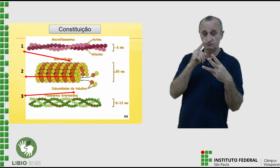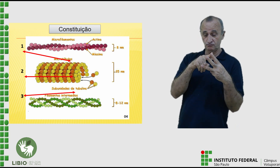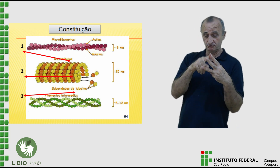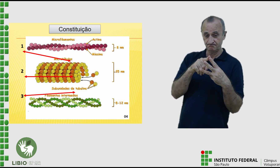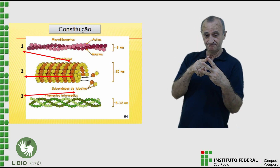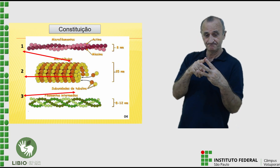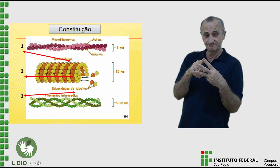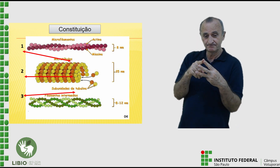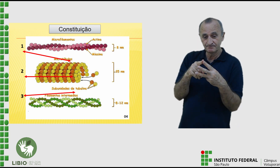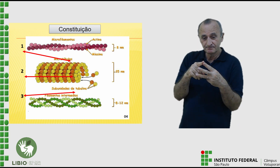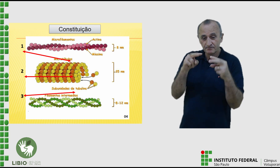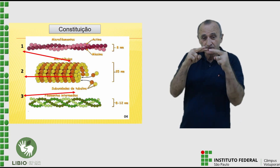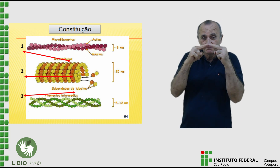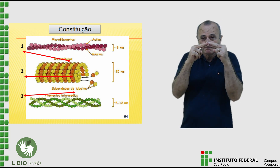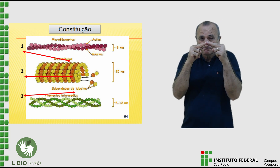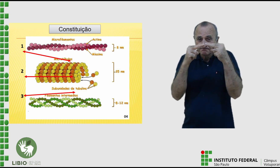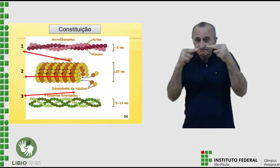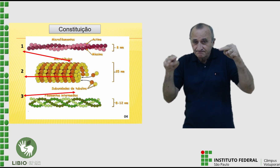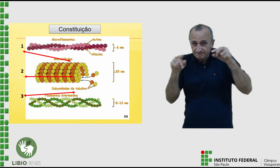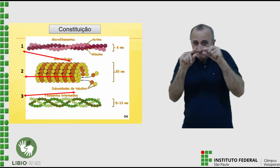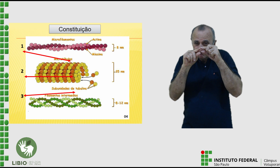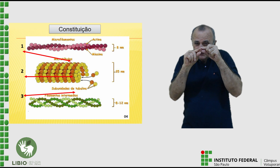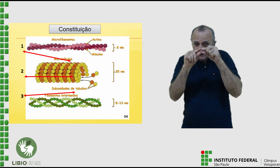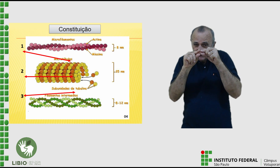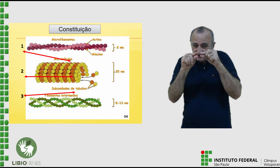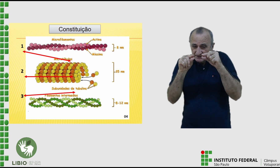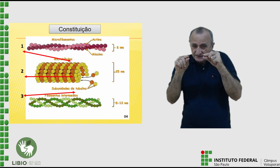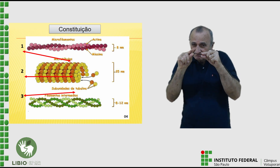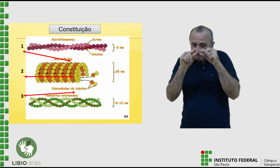tipos constituintes. O primeiro,